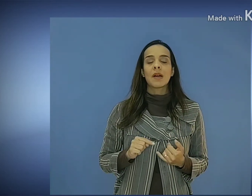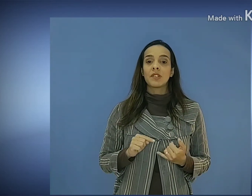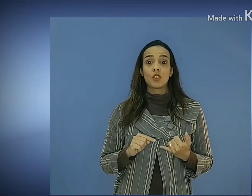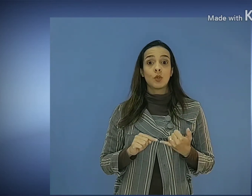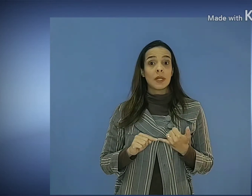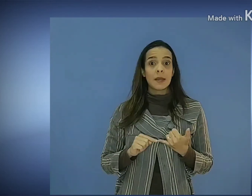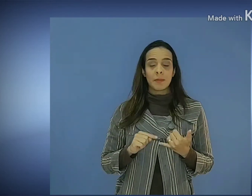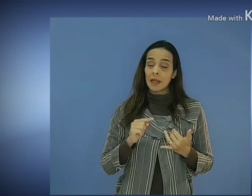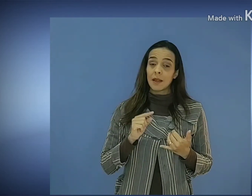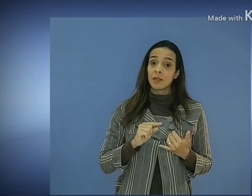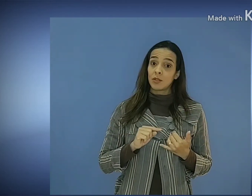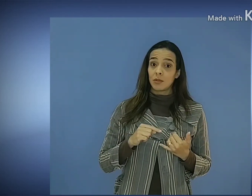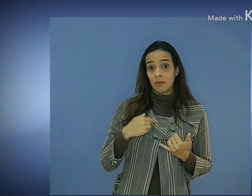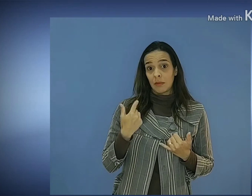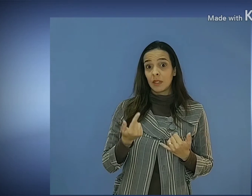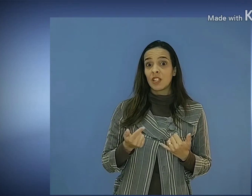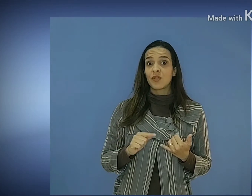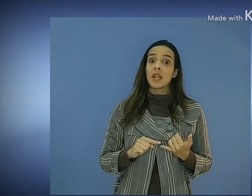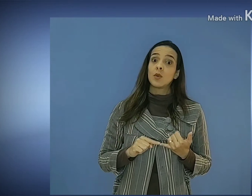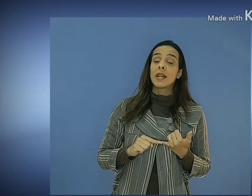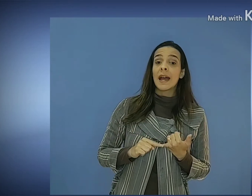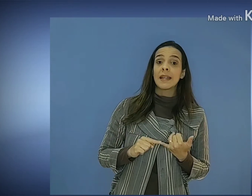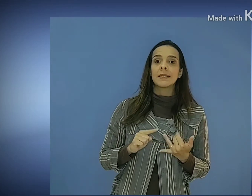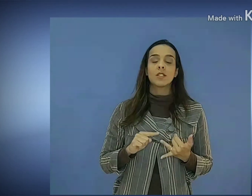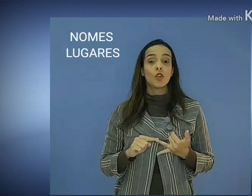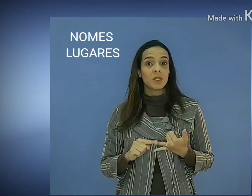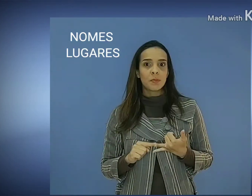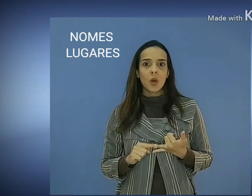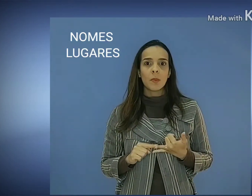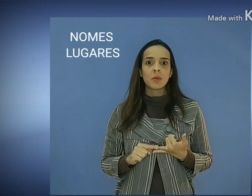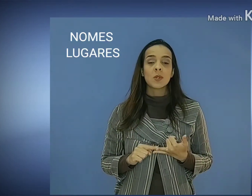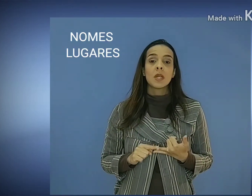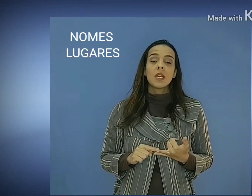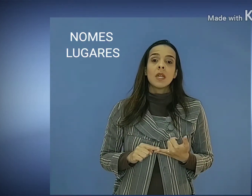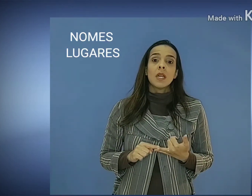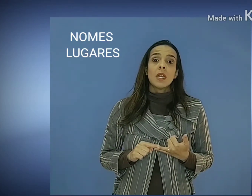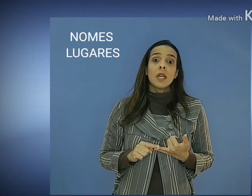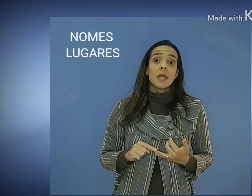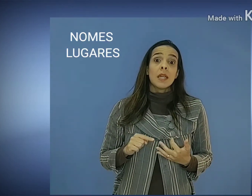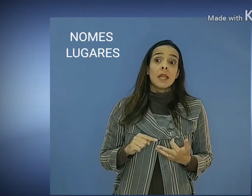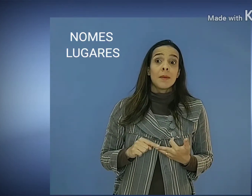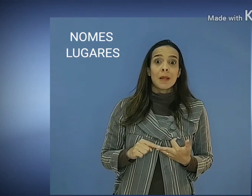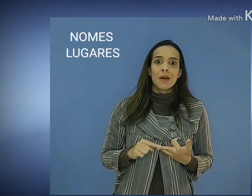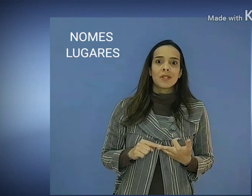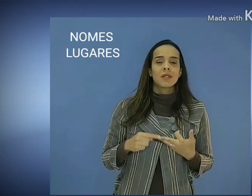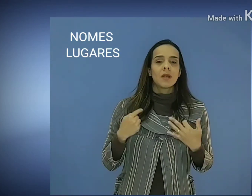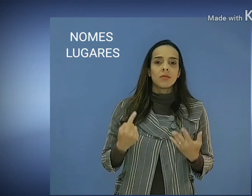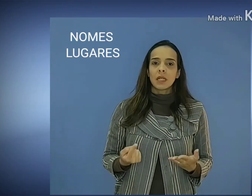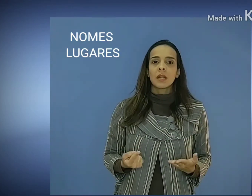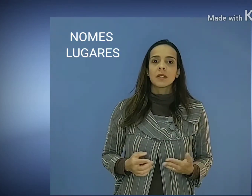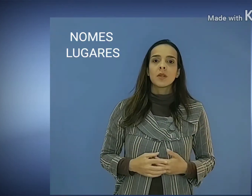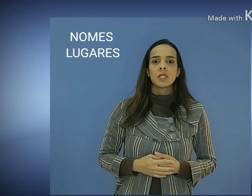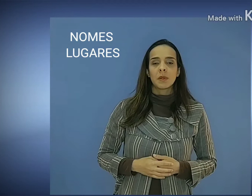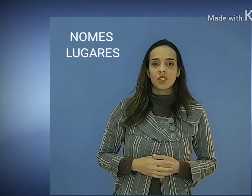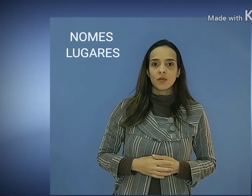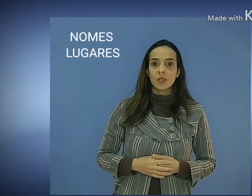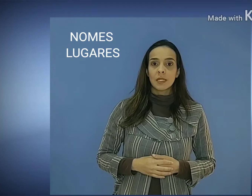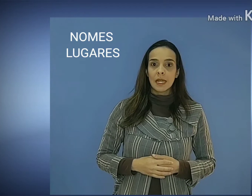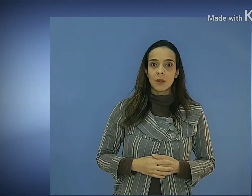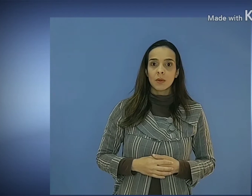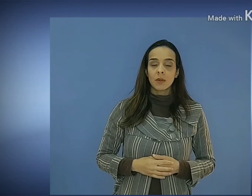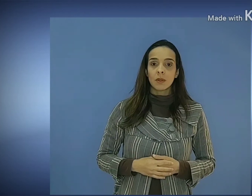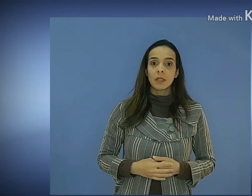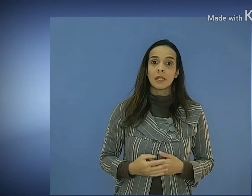para palavras de lugar, para identificar lugares, nomes próprios e palavras que não têm ainda seu